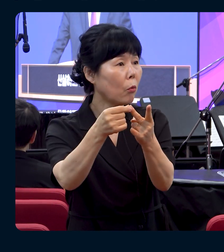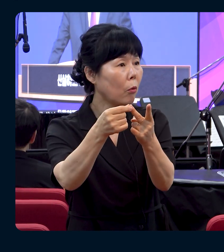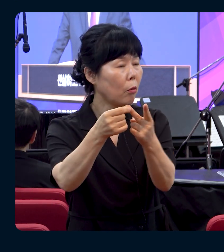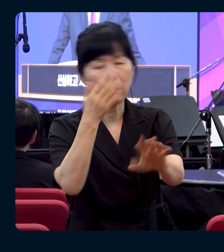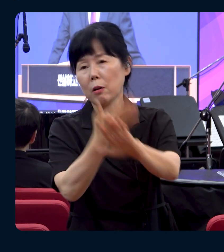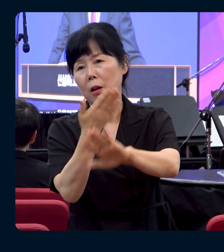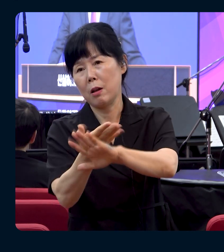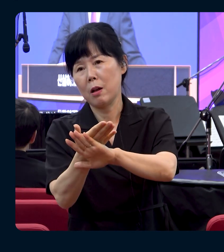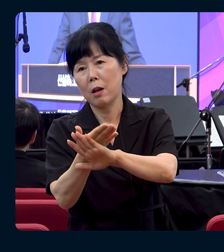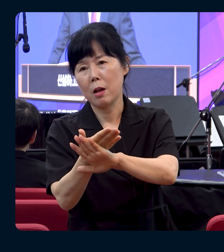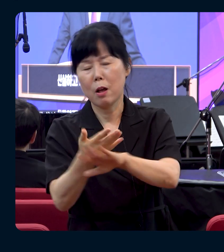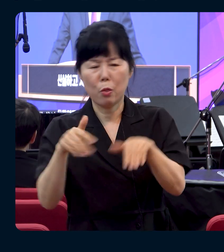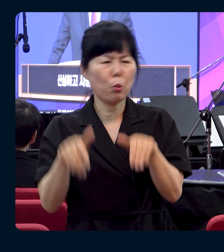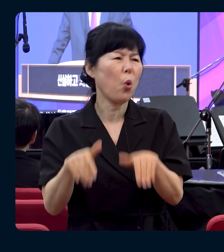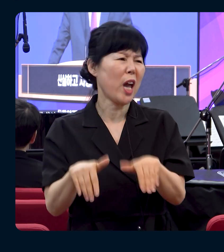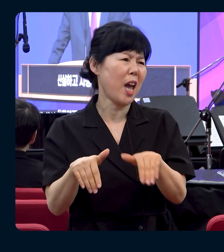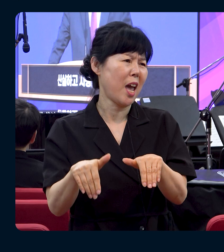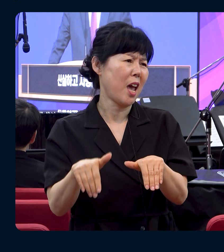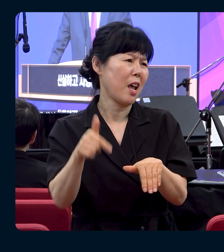오네시모는요 노예였습니다.